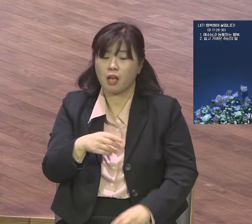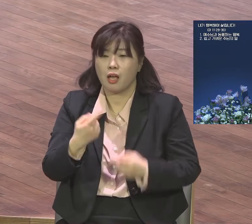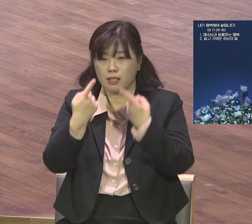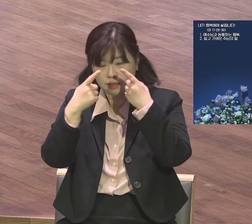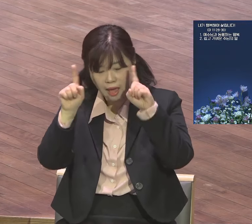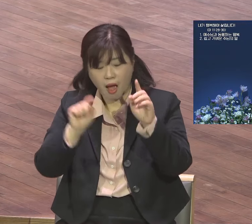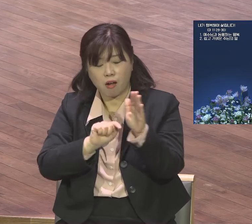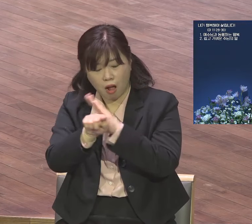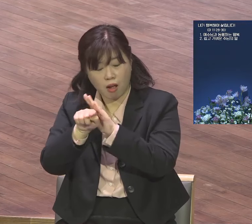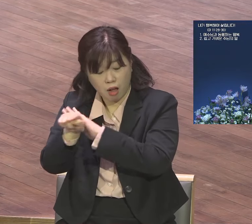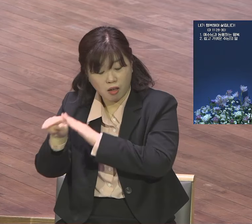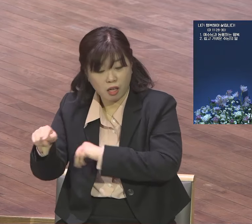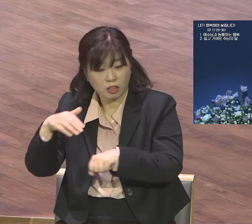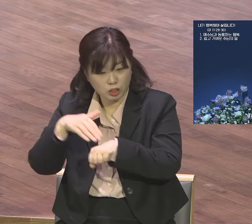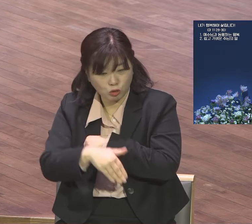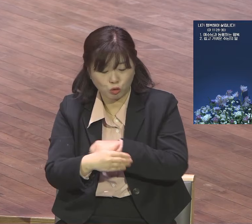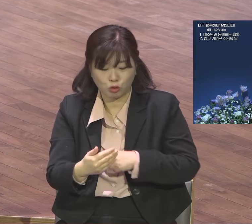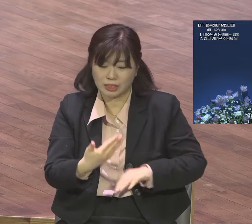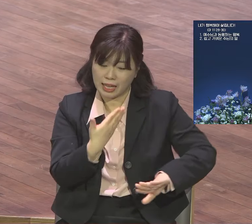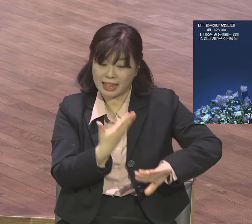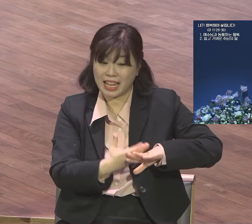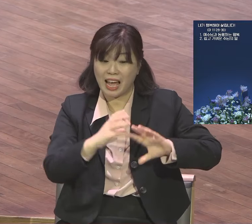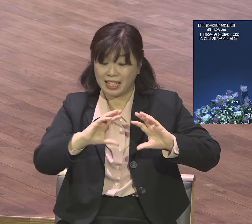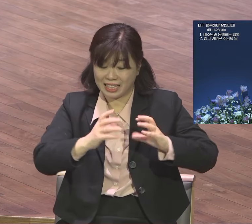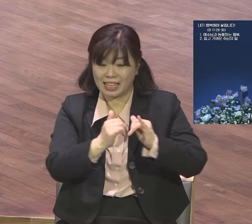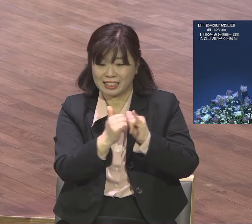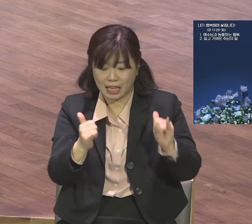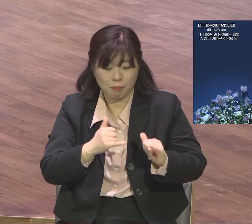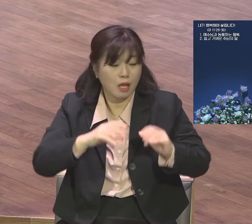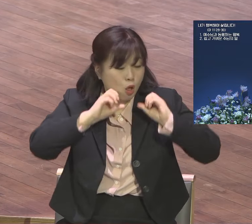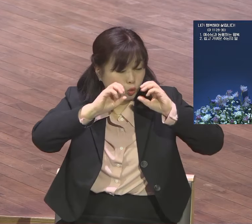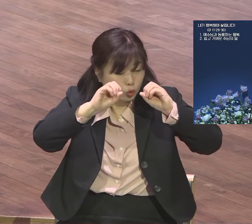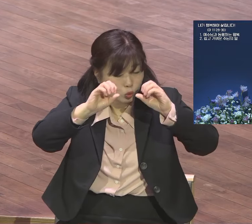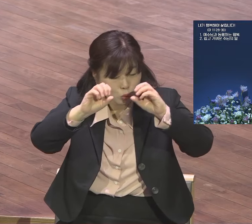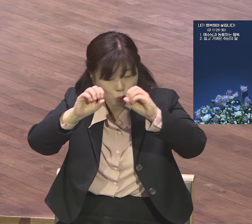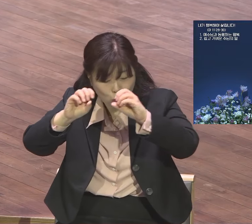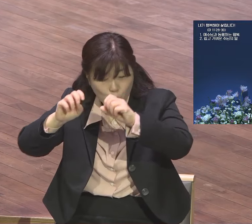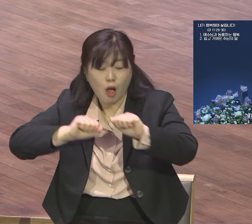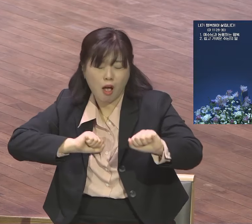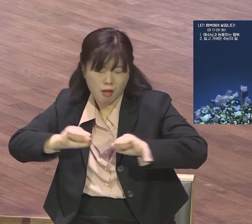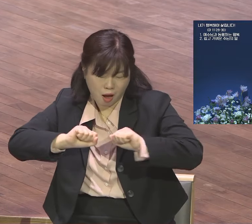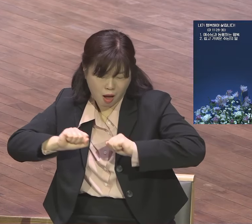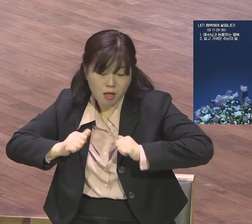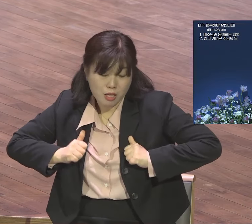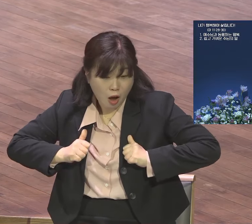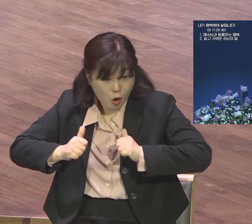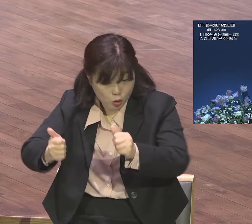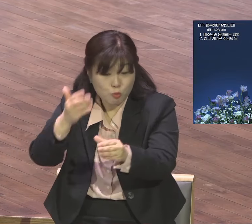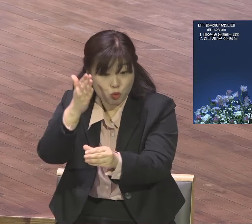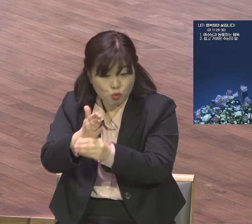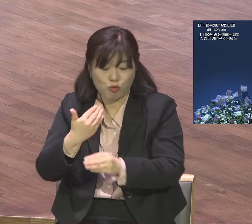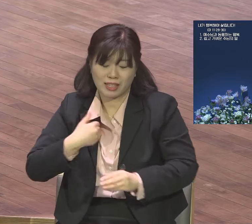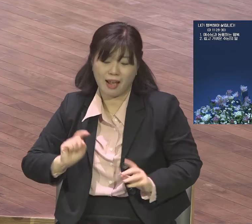실제 주한미군이 저희 교회에 이렇게 등록하는 일도 있었습니다. 이렇게 외국인